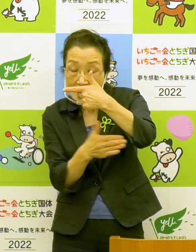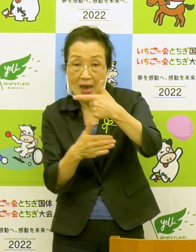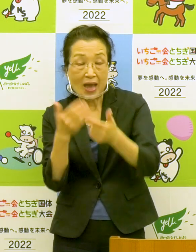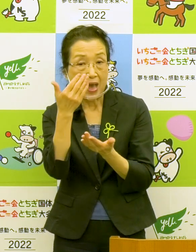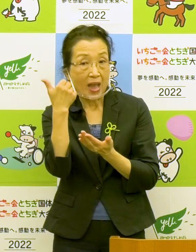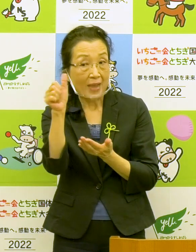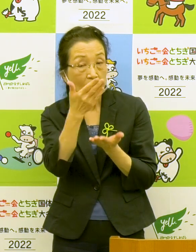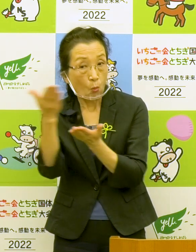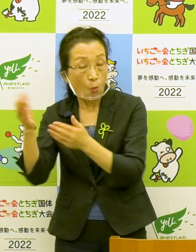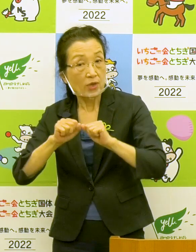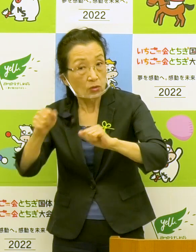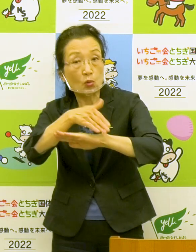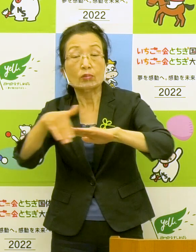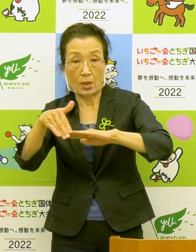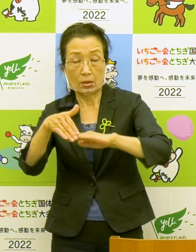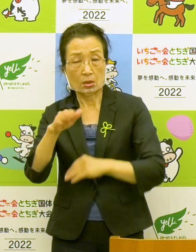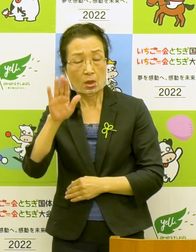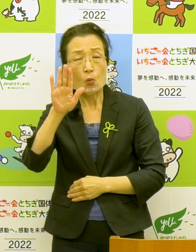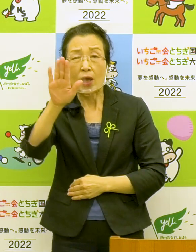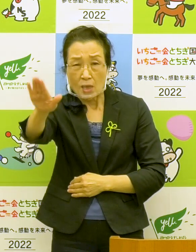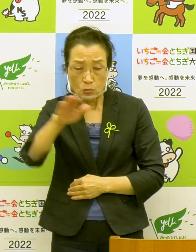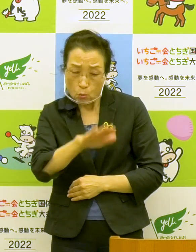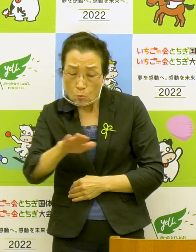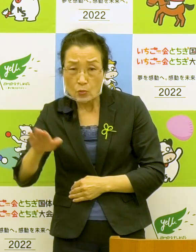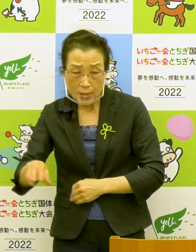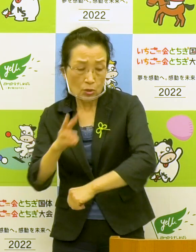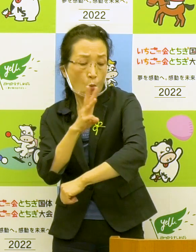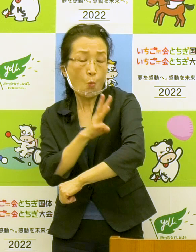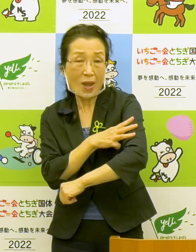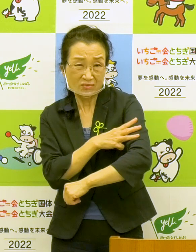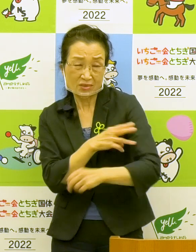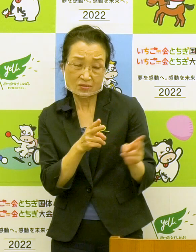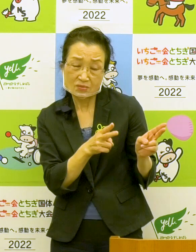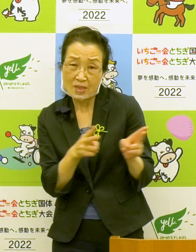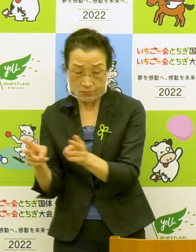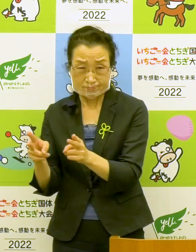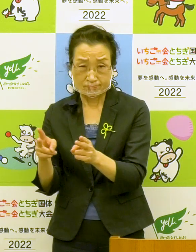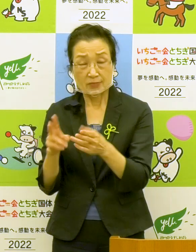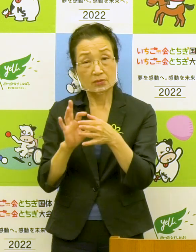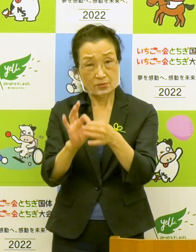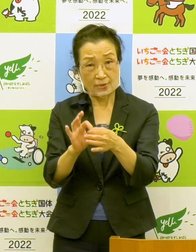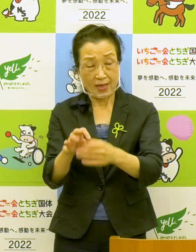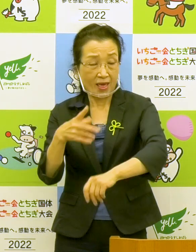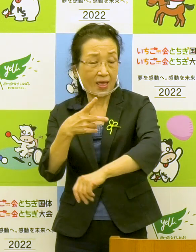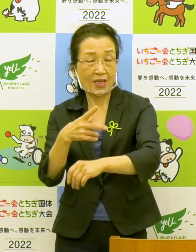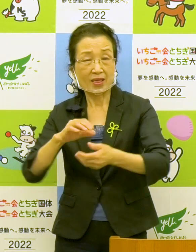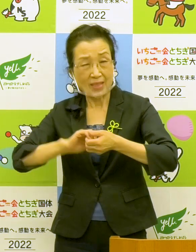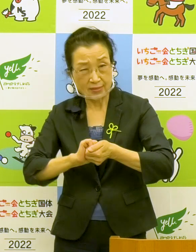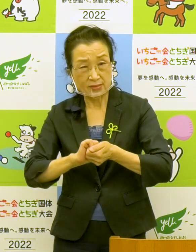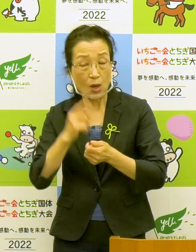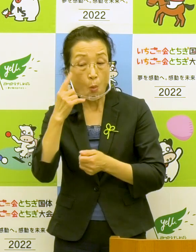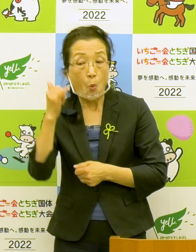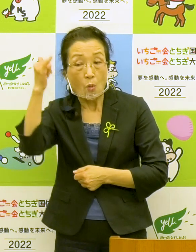の子どもたちのワクチン接種の体制について、ぜひとも保護者の皆様からの